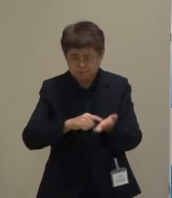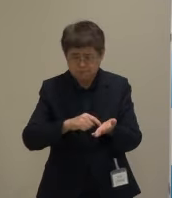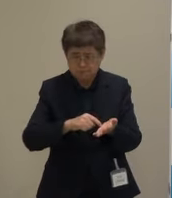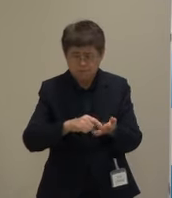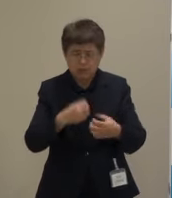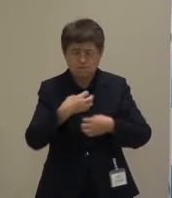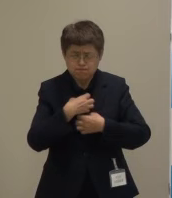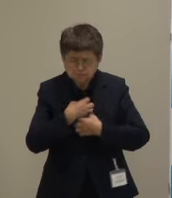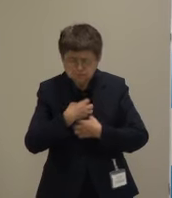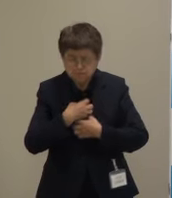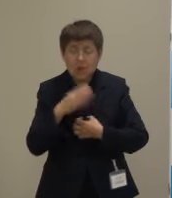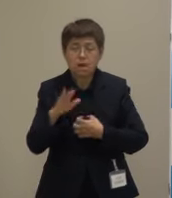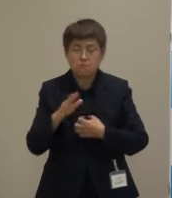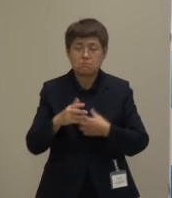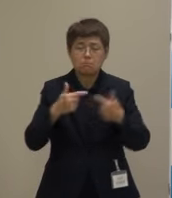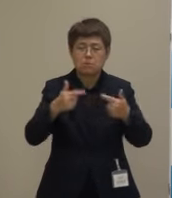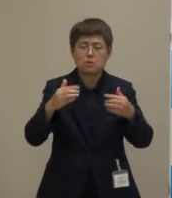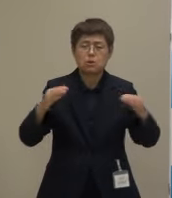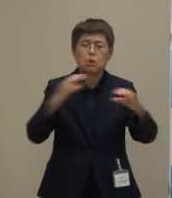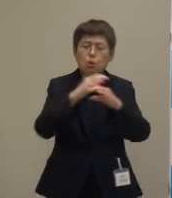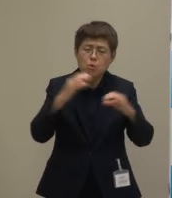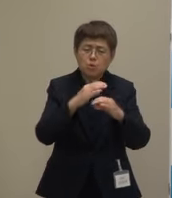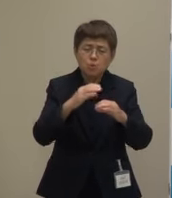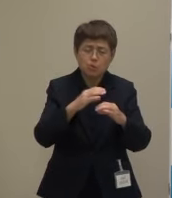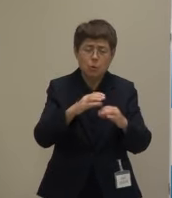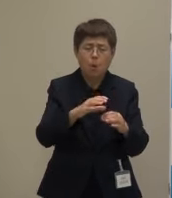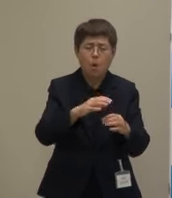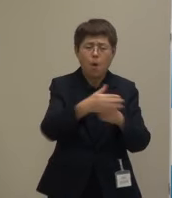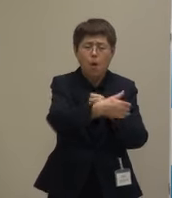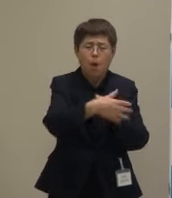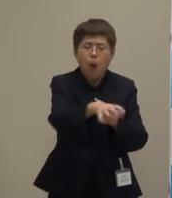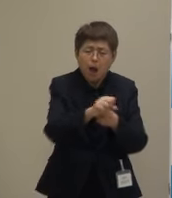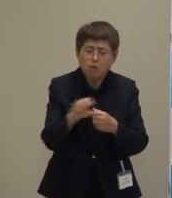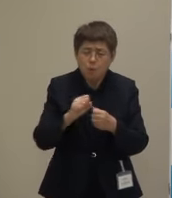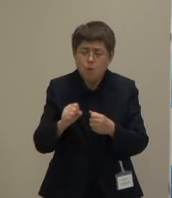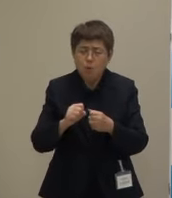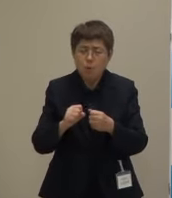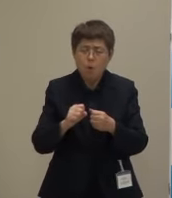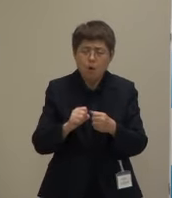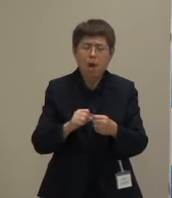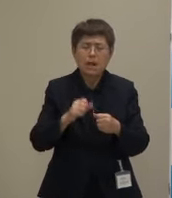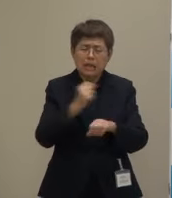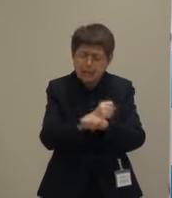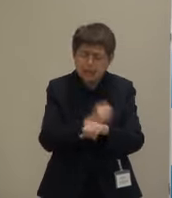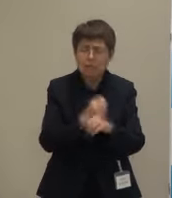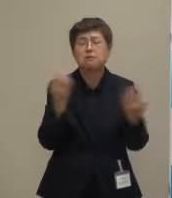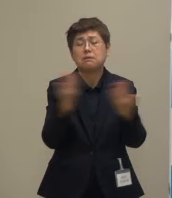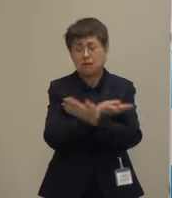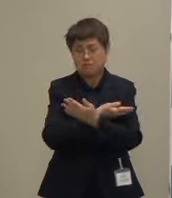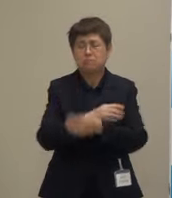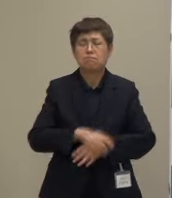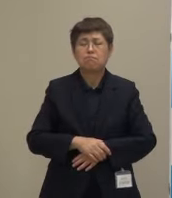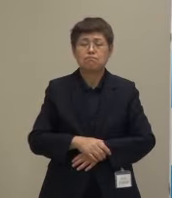化し、バス交通の維持確保に大きな影響を及ぼすことが予想されます。